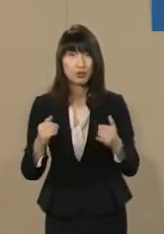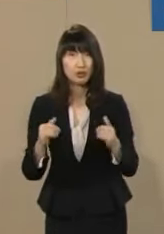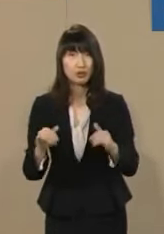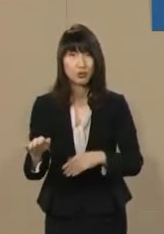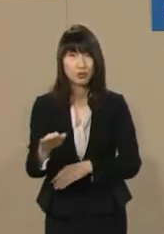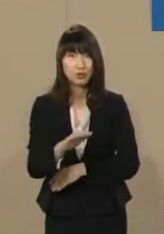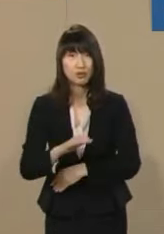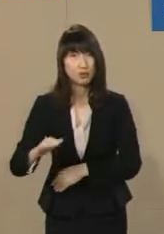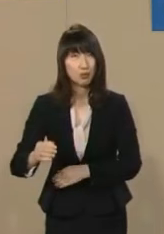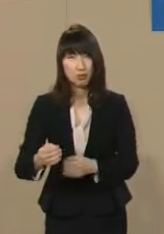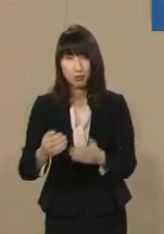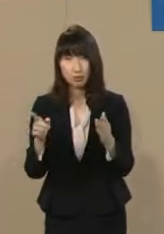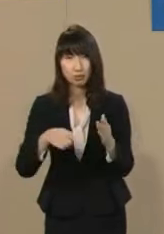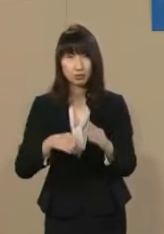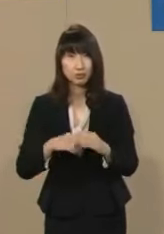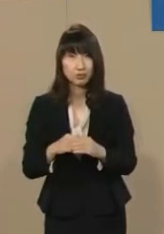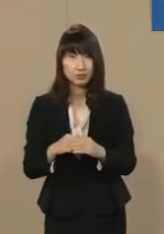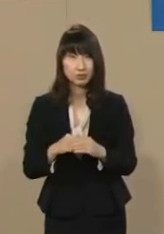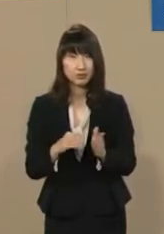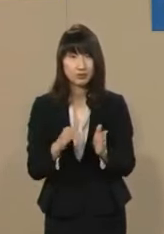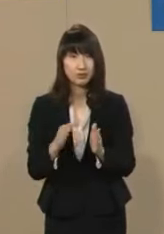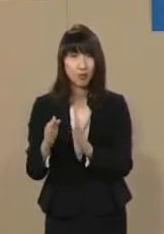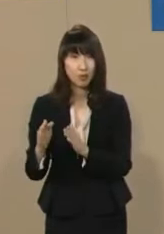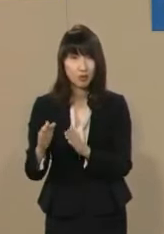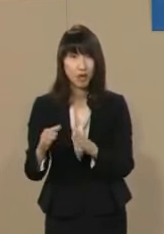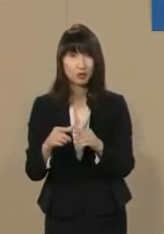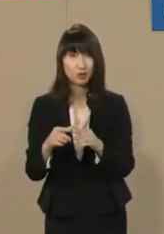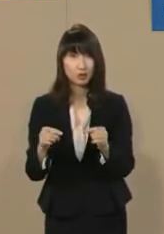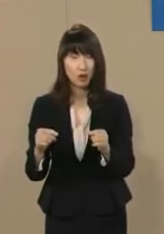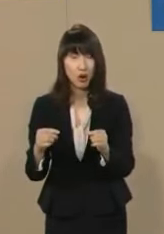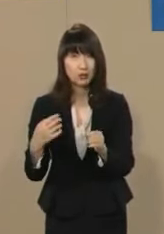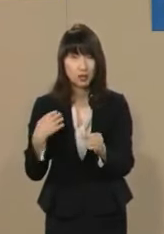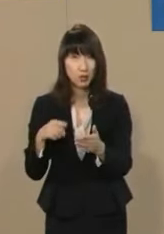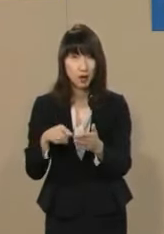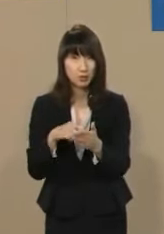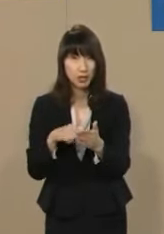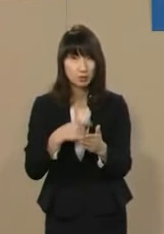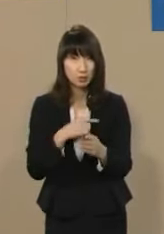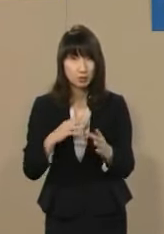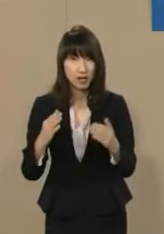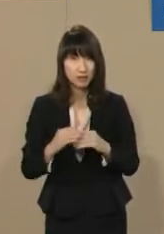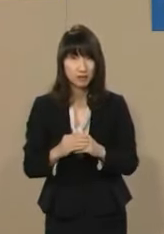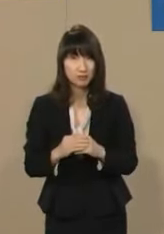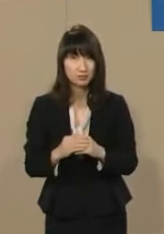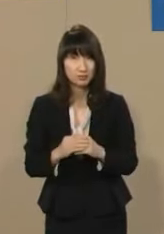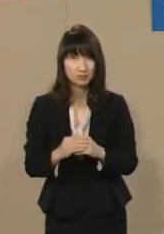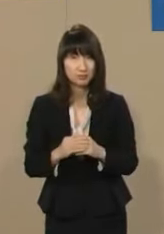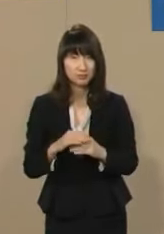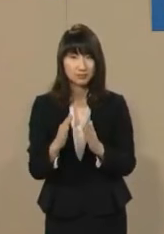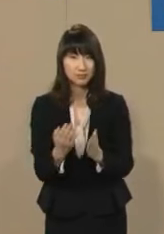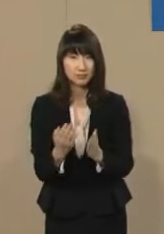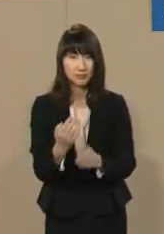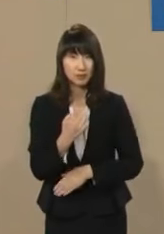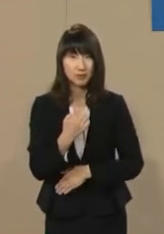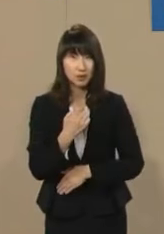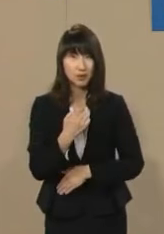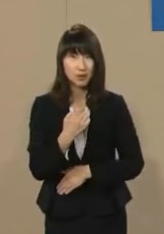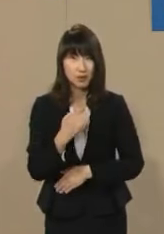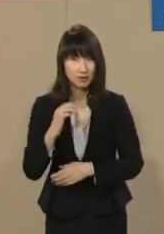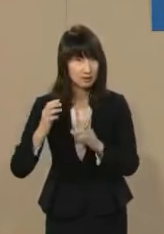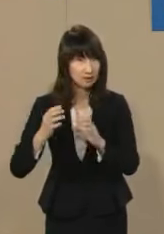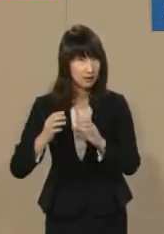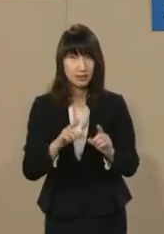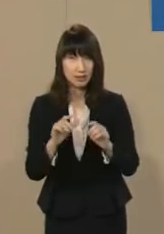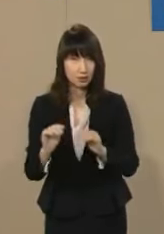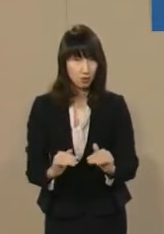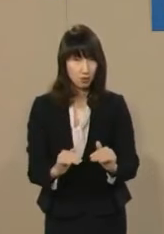々は持ちません。一方で、国は責任を果たす気は全くありません。山本太郎は大胆に生活